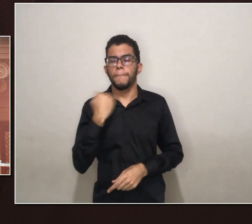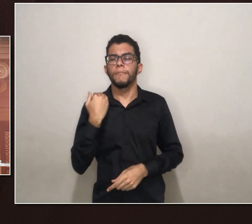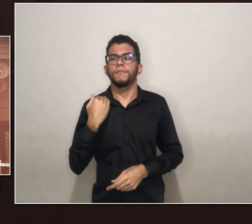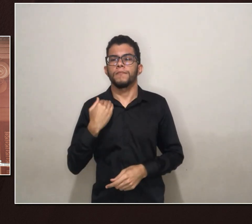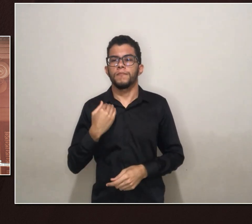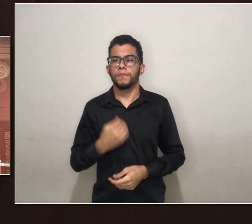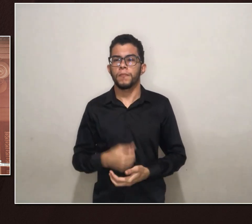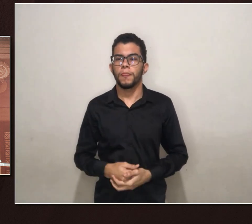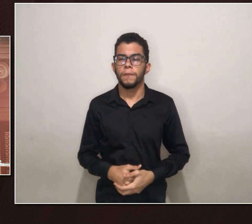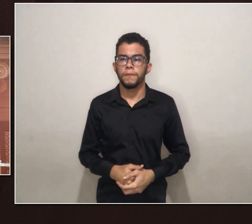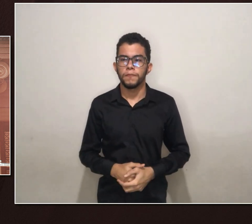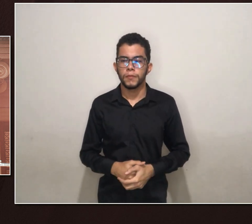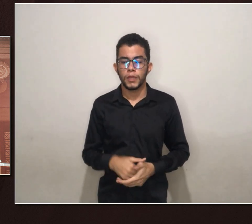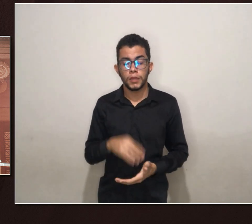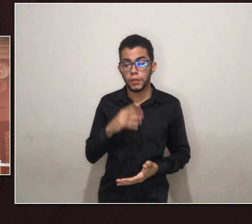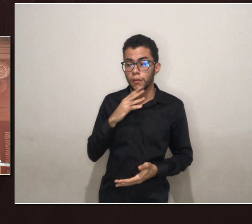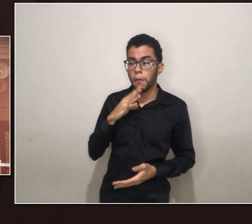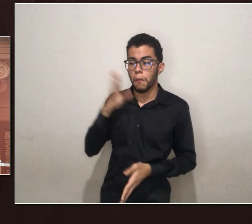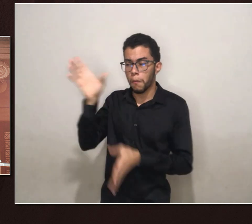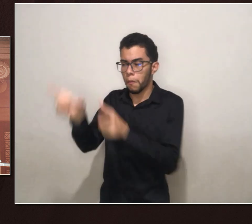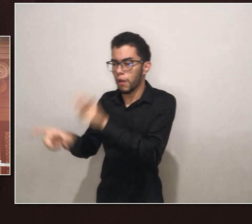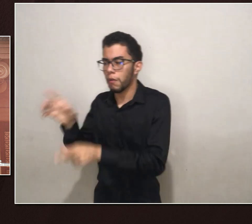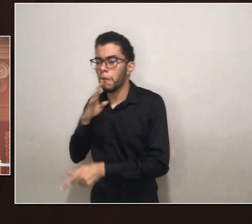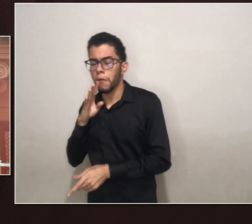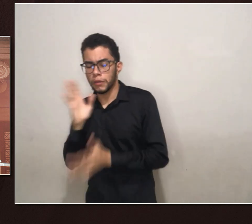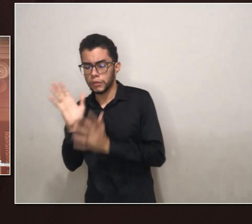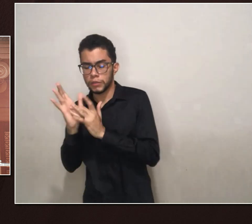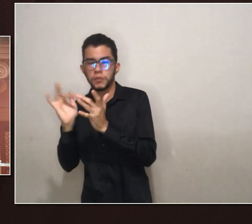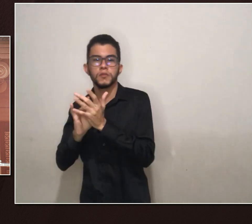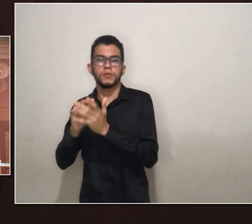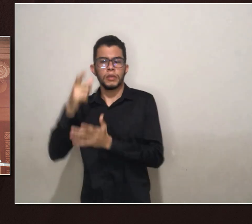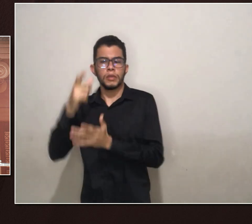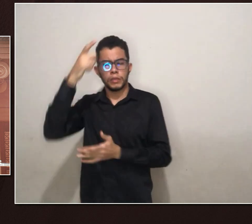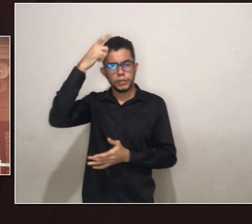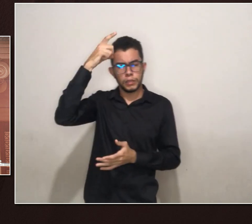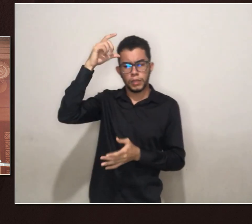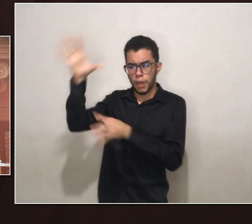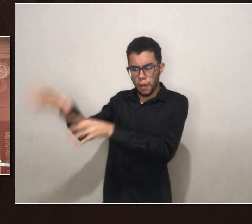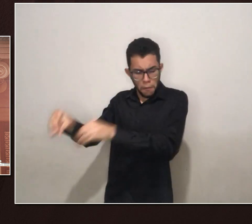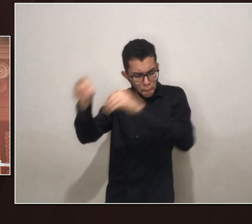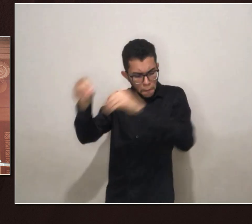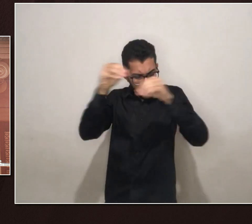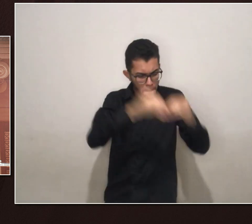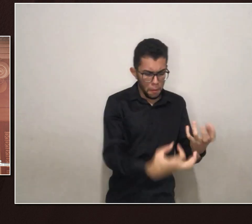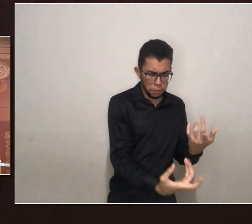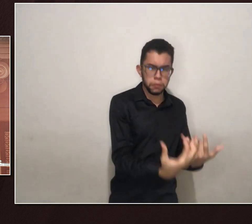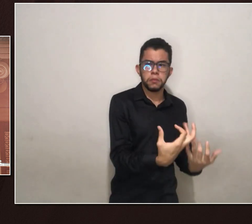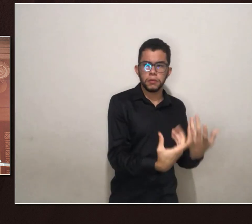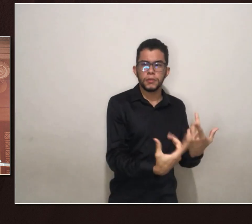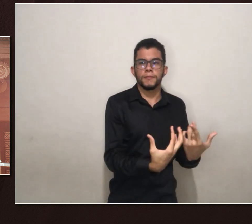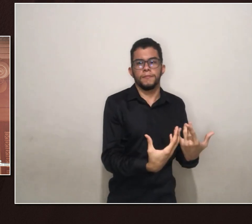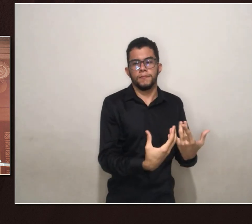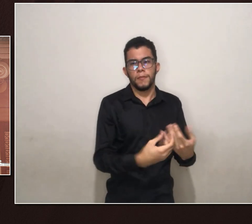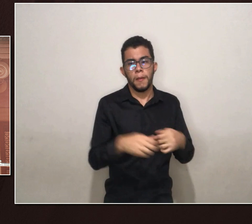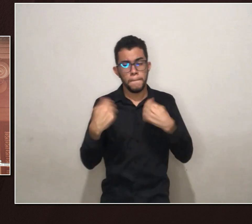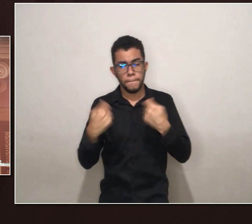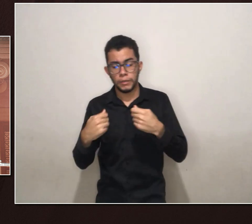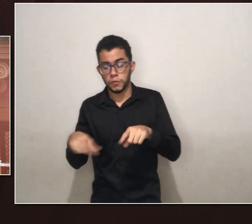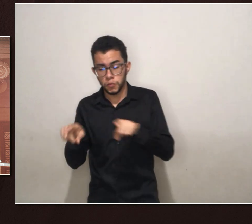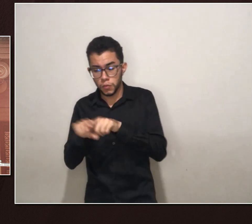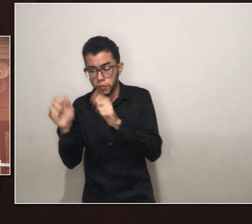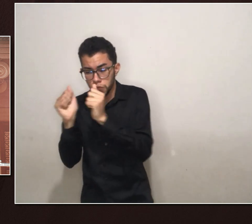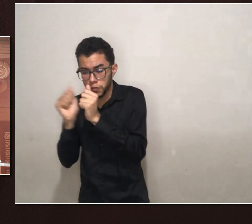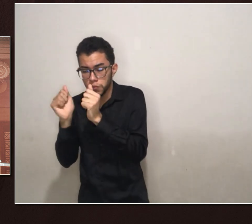Portanto, nós precisamos correr juntamente com esse cavalo, o primeiro cavalo, que é o cavalo